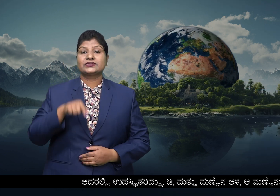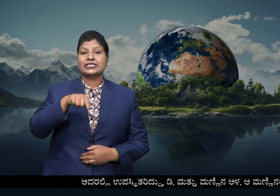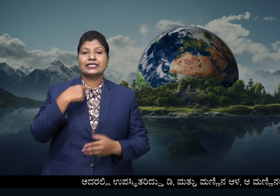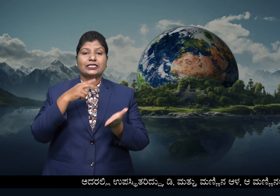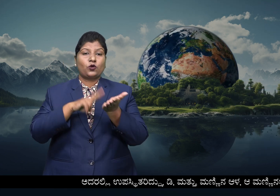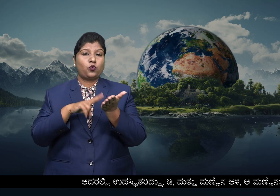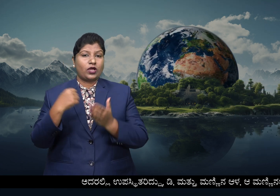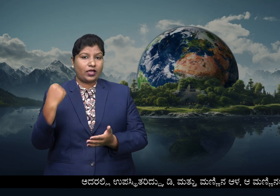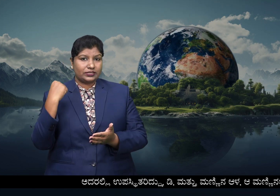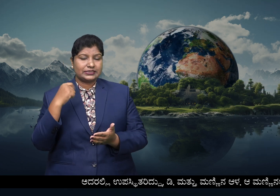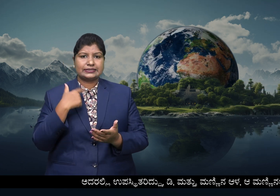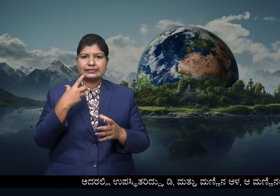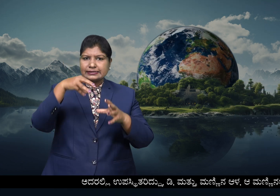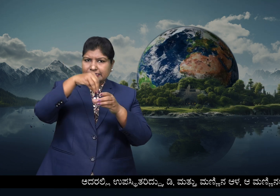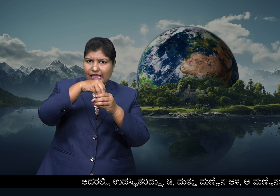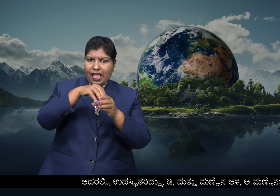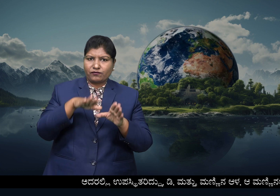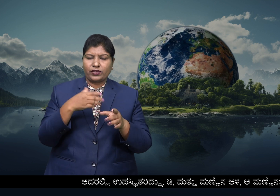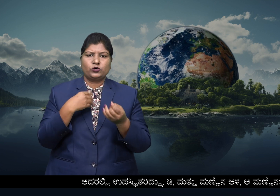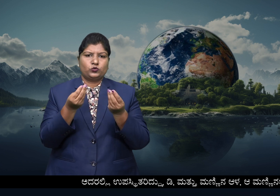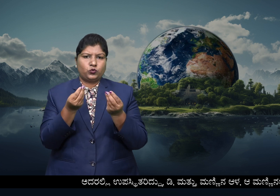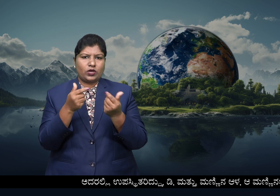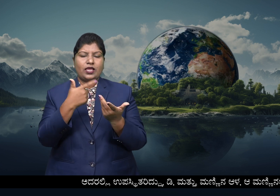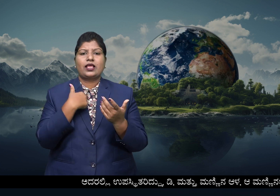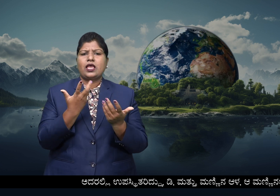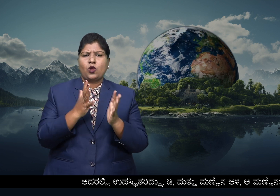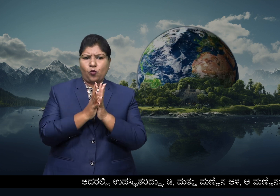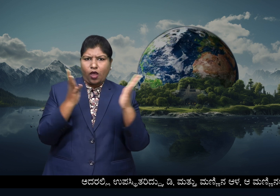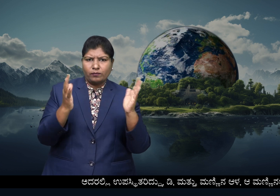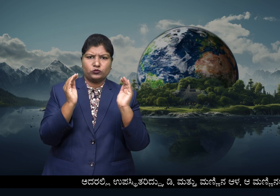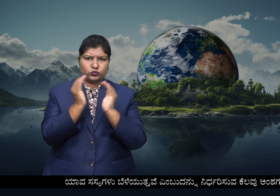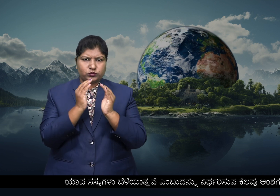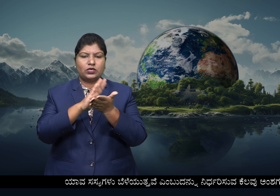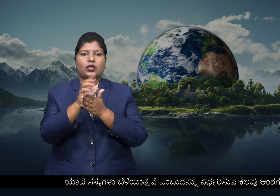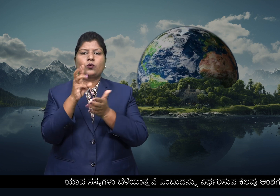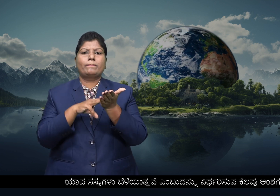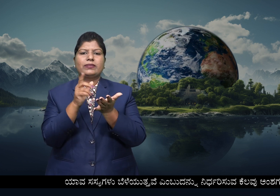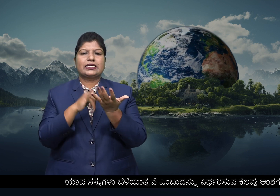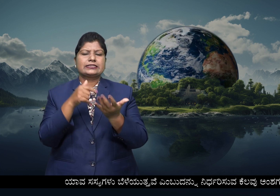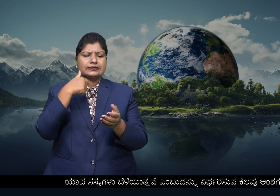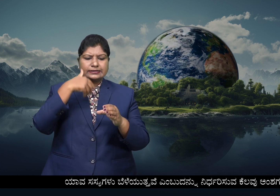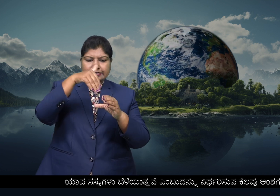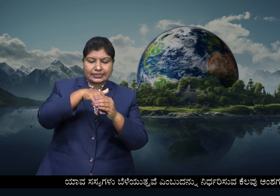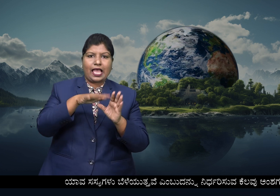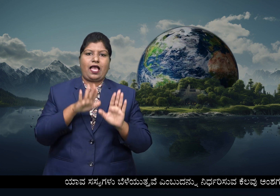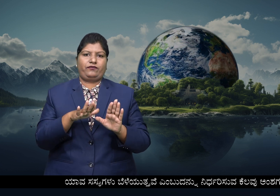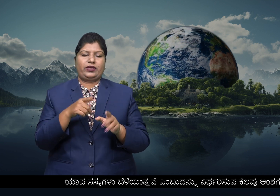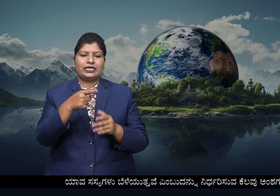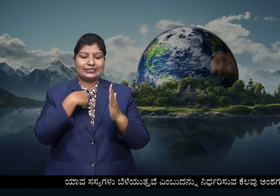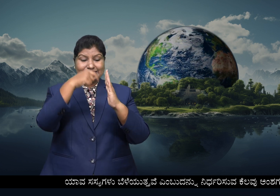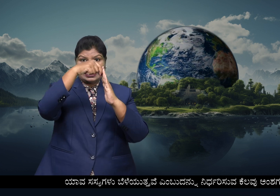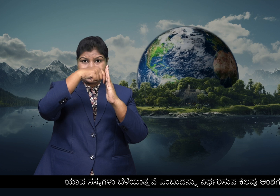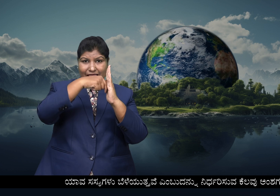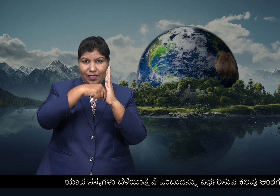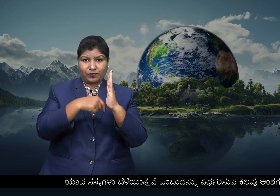ಅದರಲ್ಲಿ ಉಪಸ್ಥಿತರಿದ್ದು ಡಿ ಮತ್ತು ಮಣ್ಣಿನ ಆಳ ಎ ಮಣ್ಣಿನಲ್ಲಿ ಯಾವ ಸಸ್ಯಗಳು ಬೆಳೆಯುತ್ತವೆ ಎಂಬುದನ್ನು